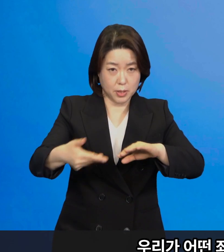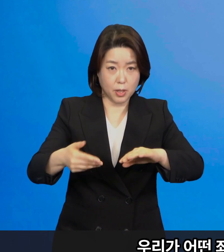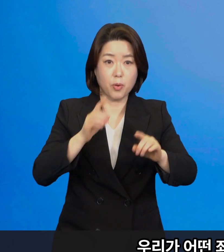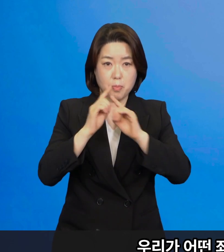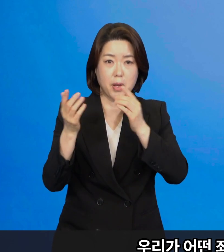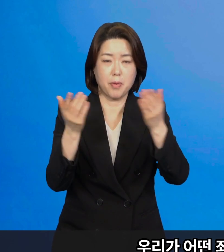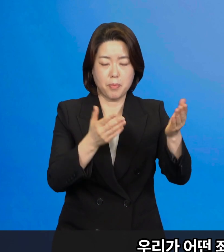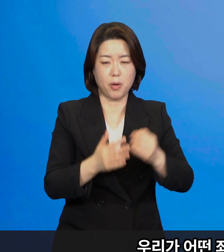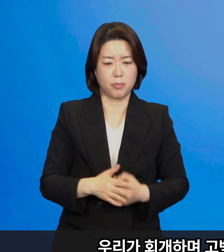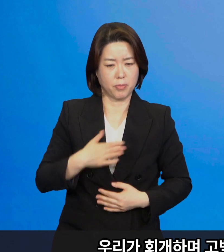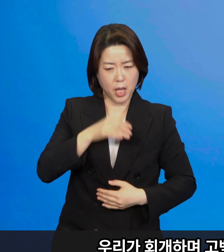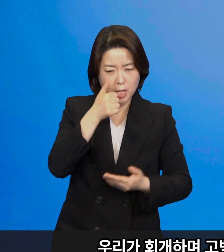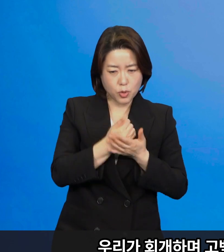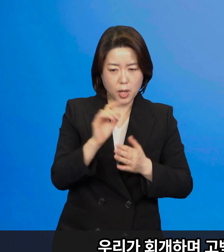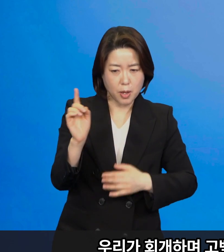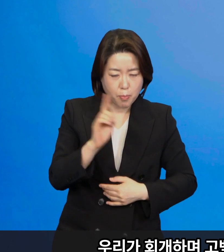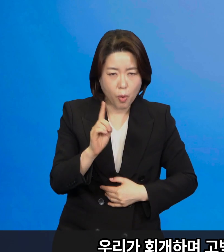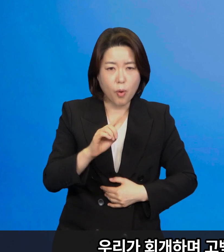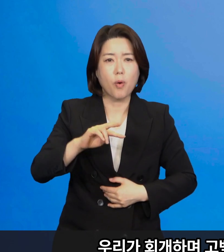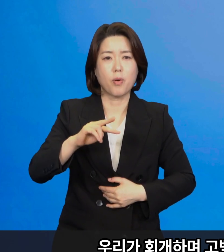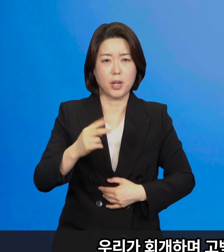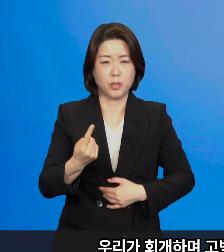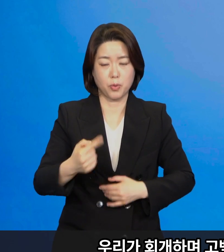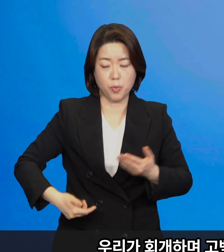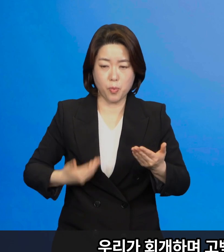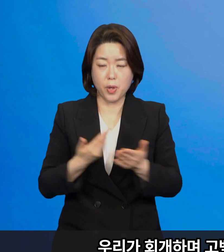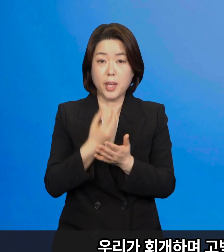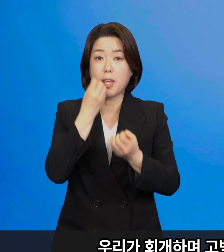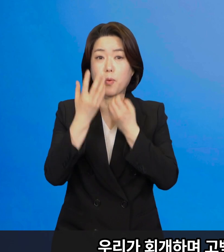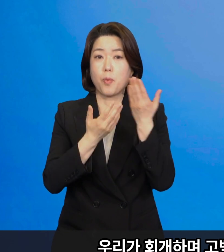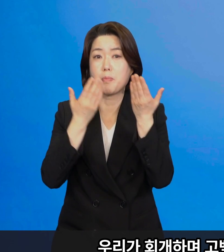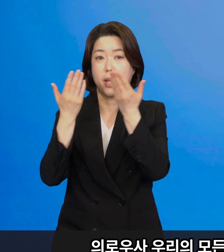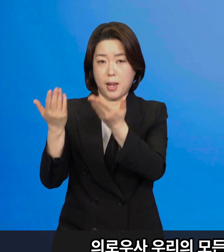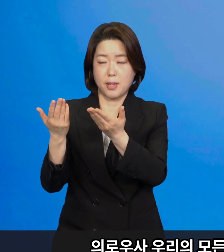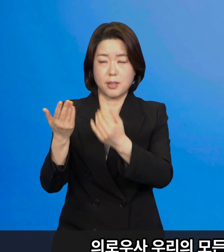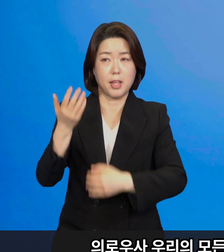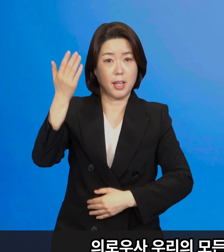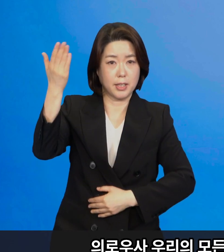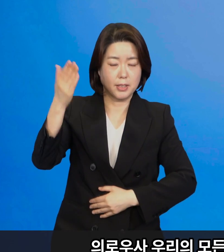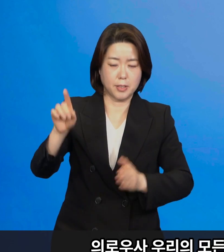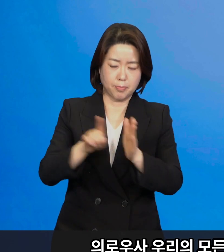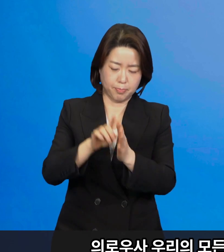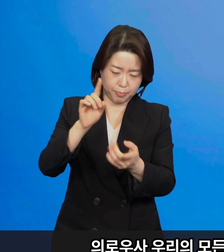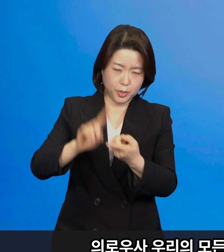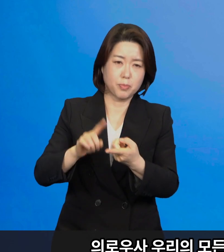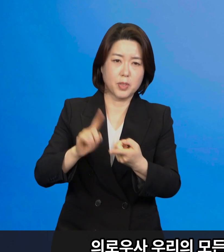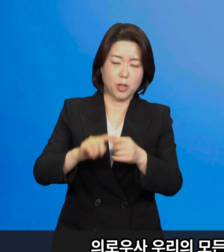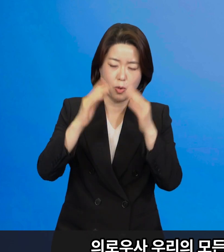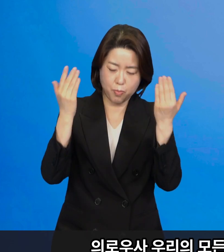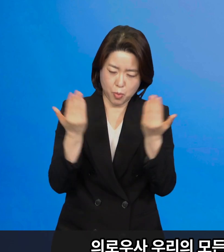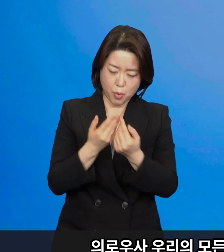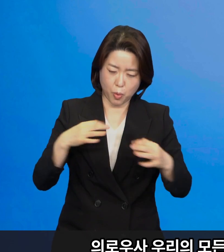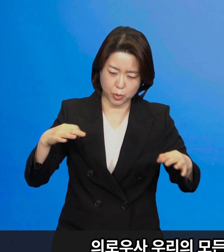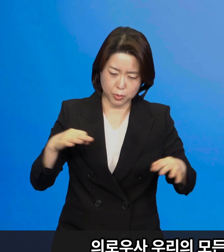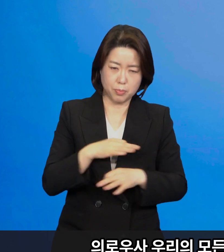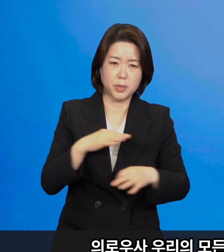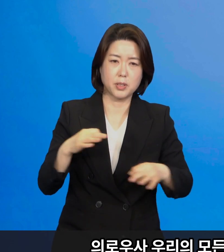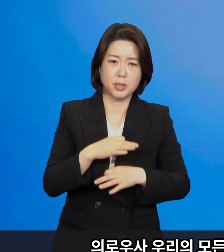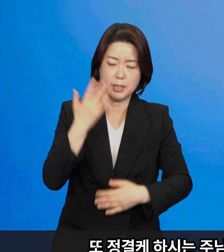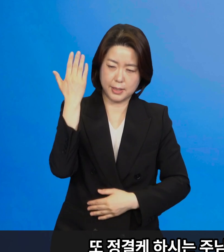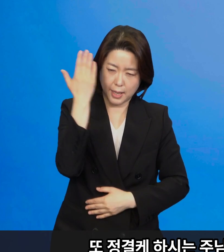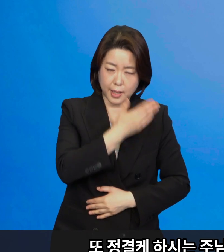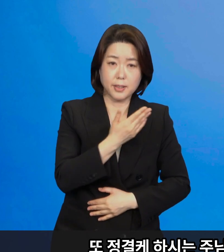죄를 지었을지라도 우리가 회개하며 고백할 때에 그는 미쁘시고 의로우사 우리의 모든 불의를 깨끗하게